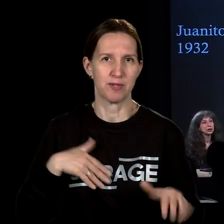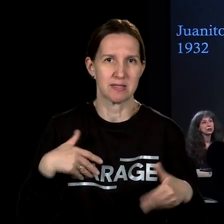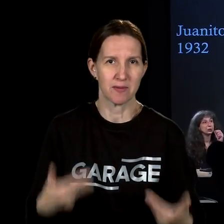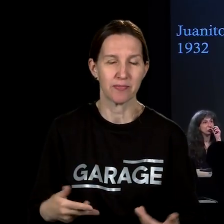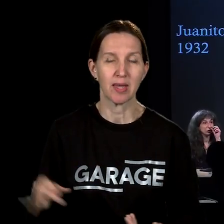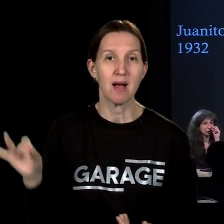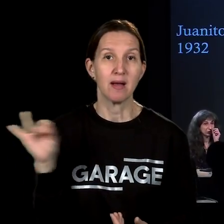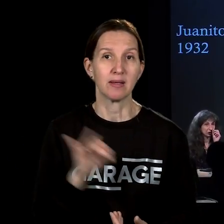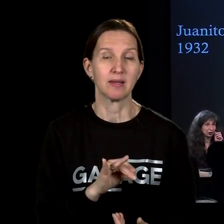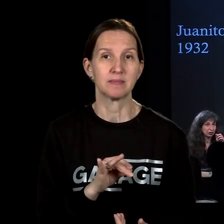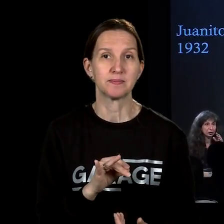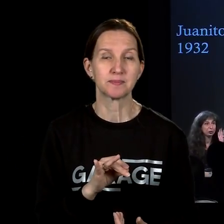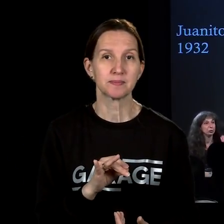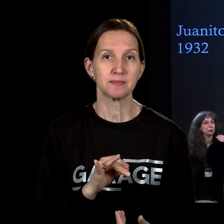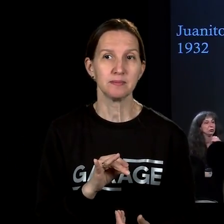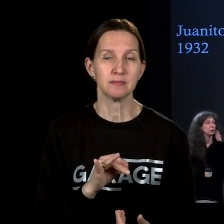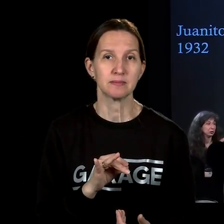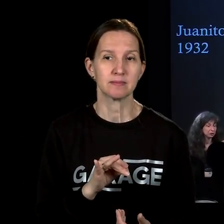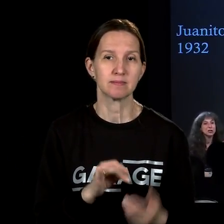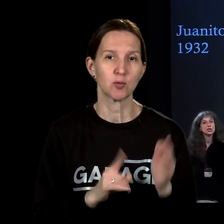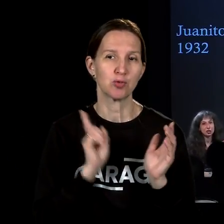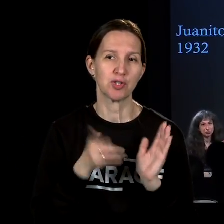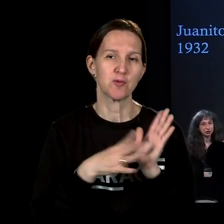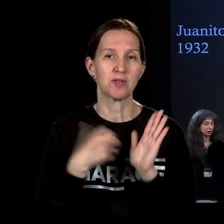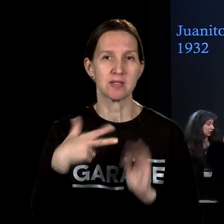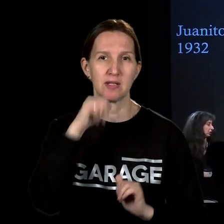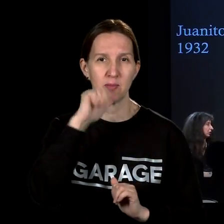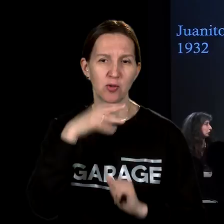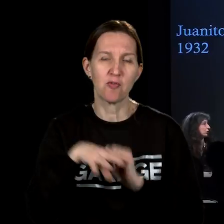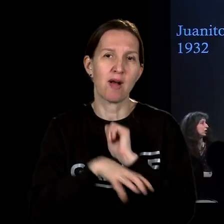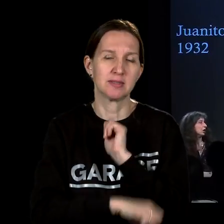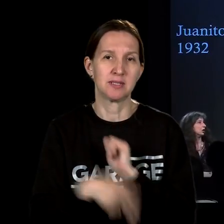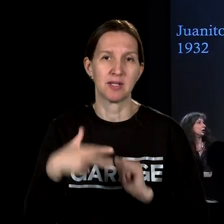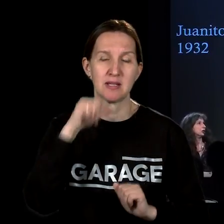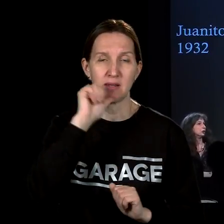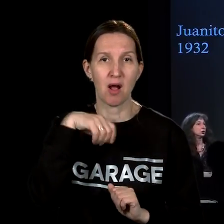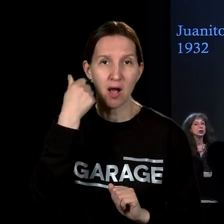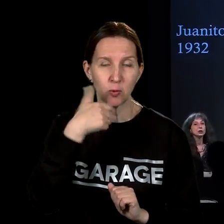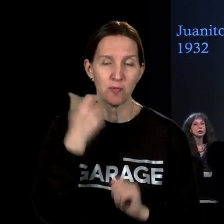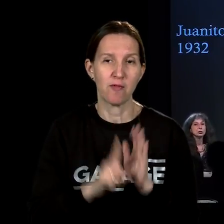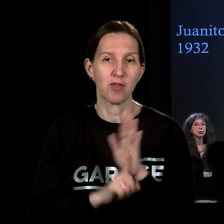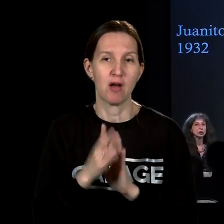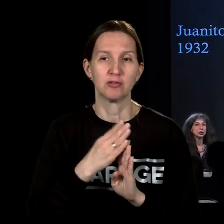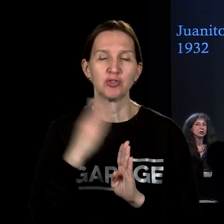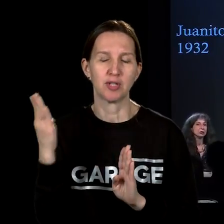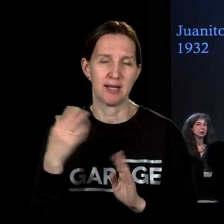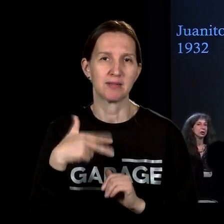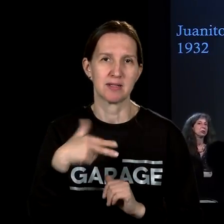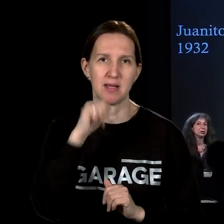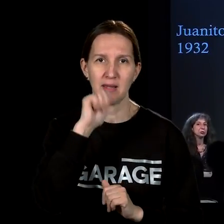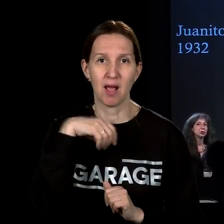в 30-е годы, в конце 30-х годов, в начале 30-х годов, Фуджита